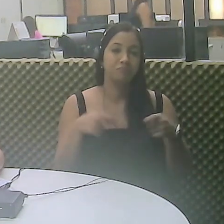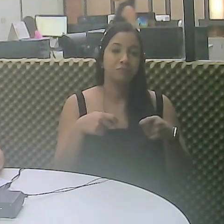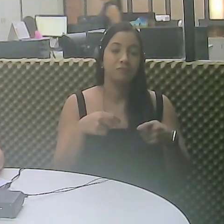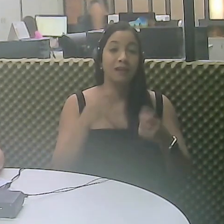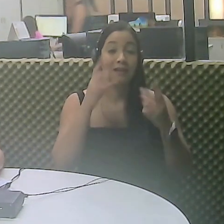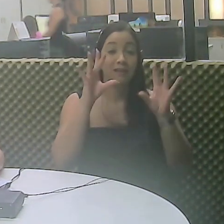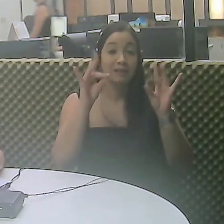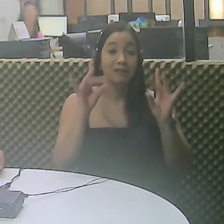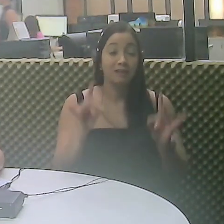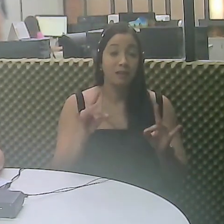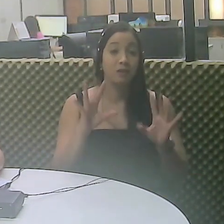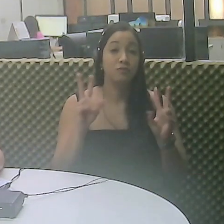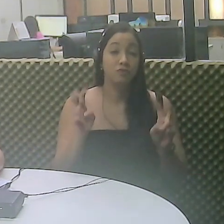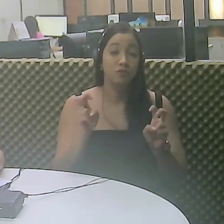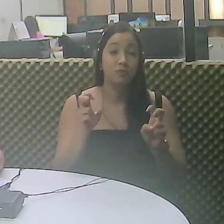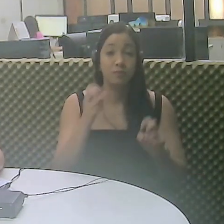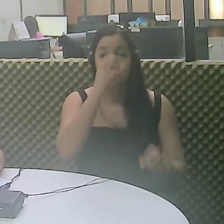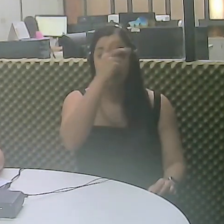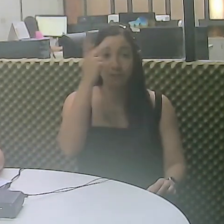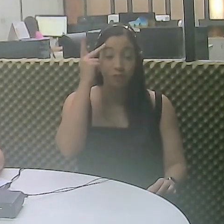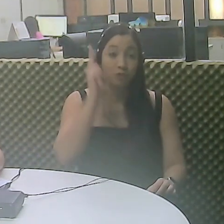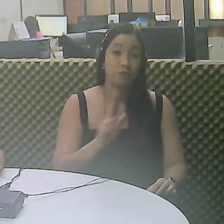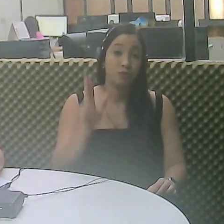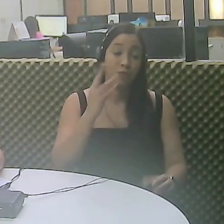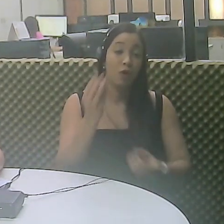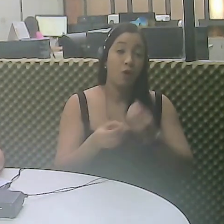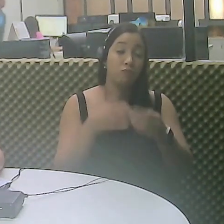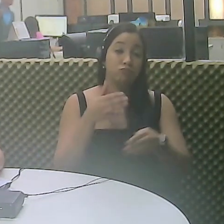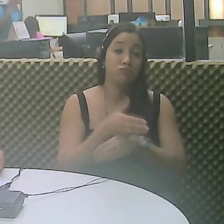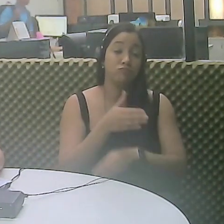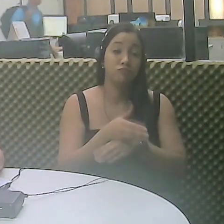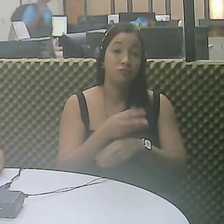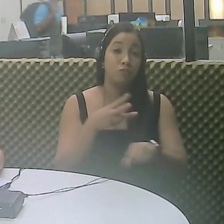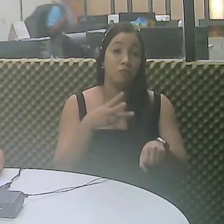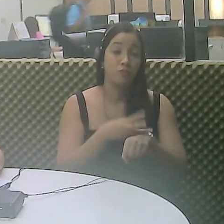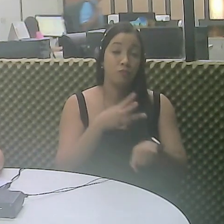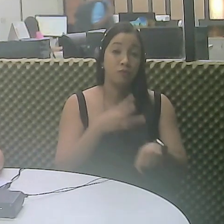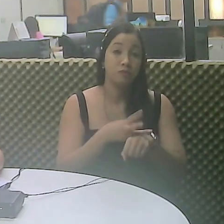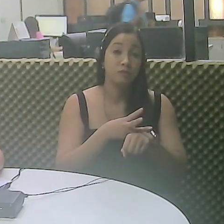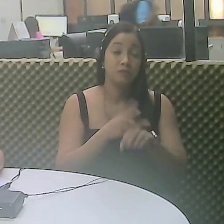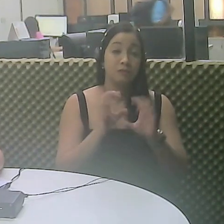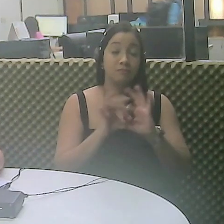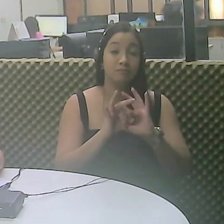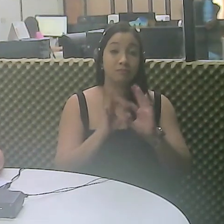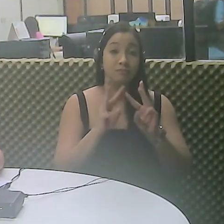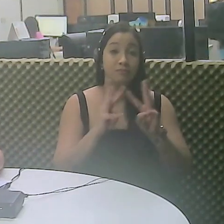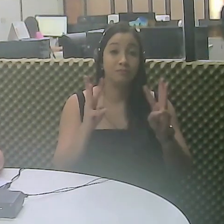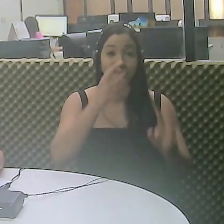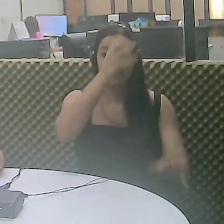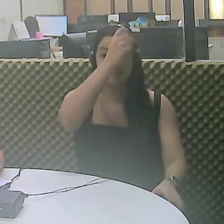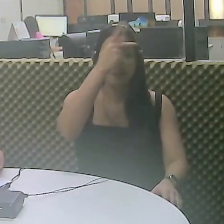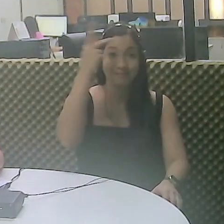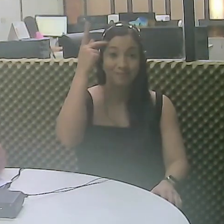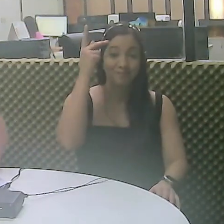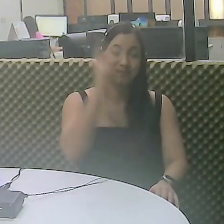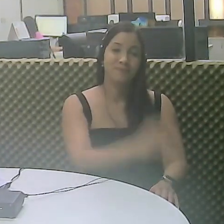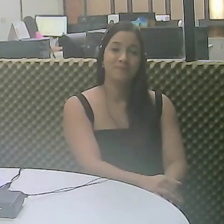Mais detalhes sobre o canal da Prefeitura de Uberlândia e sobre como participar no WhatsApp estão no portal da